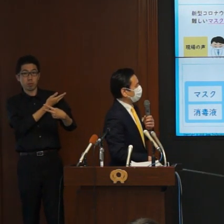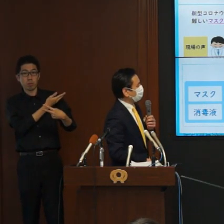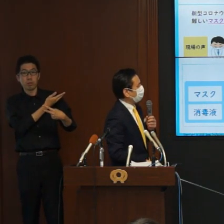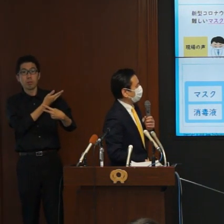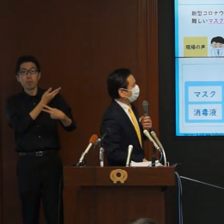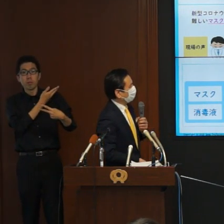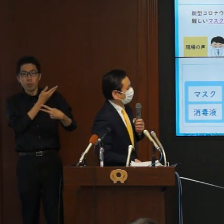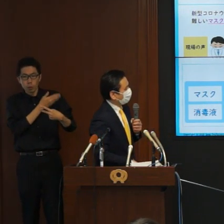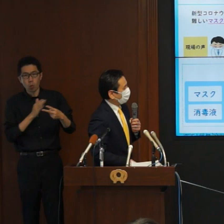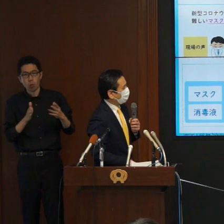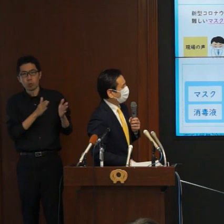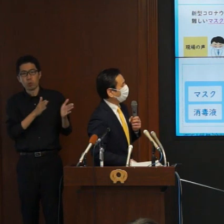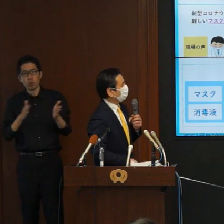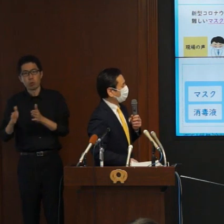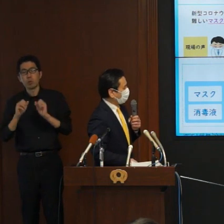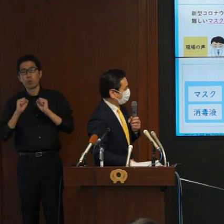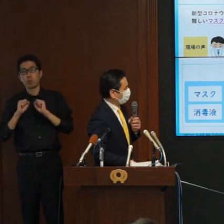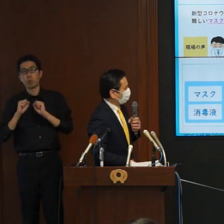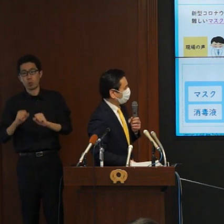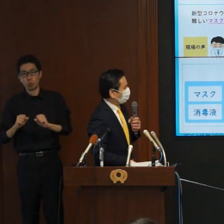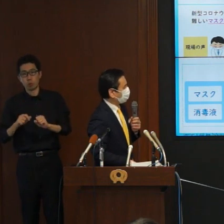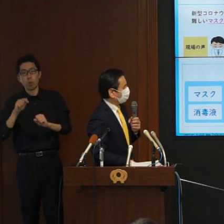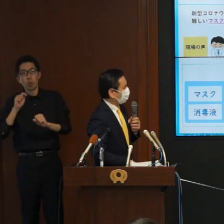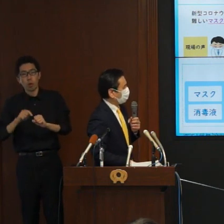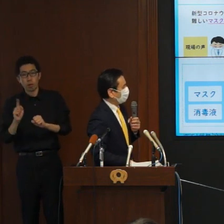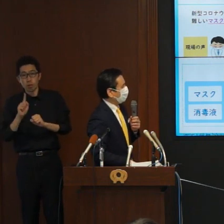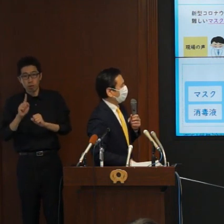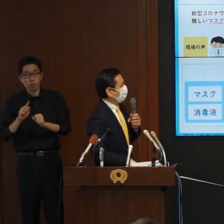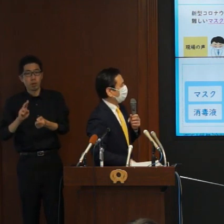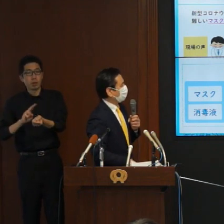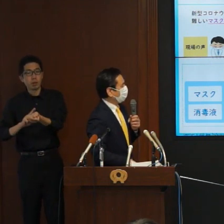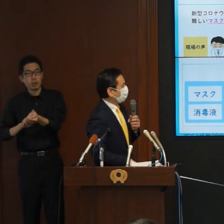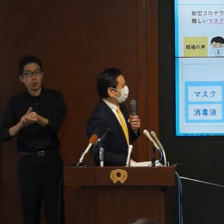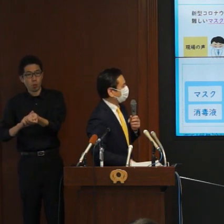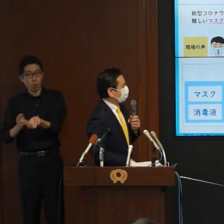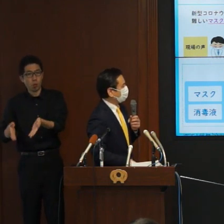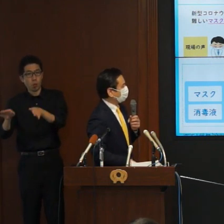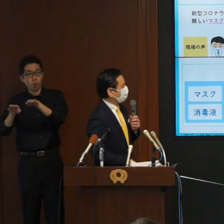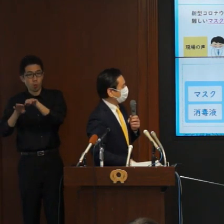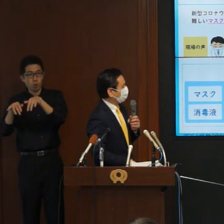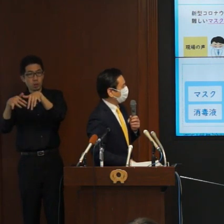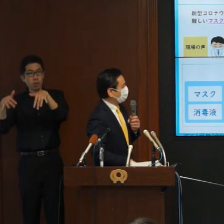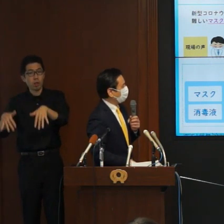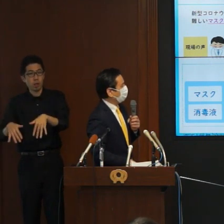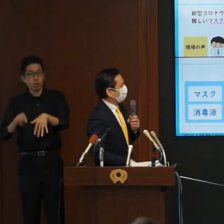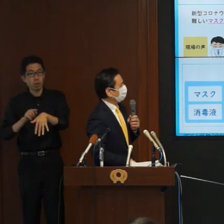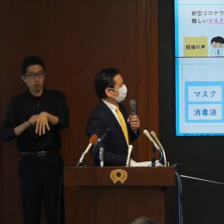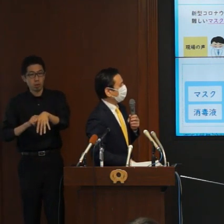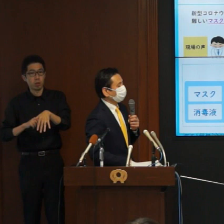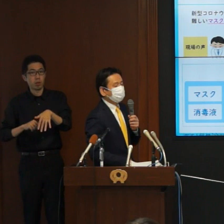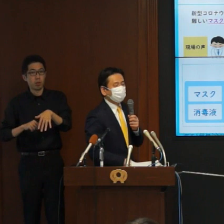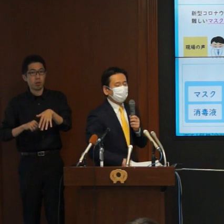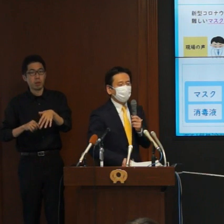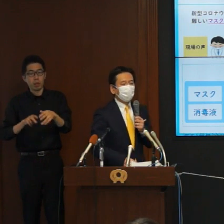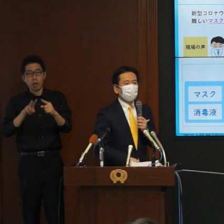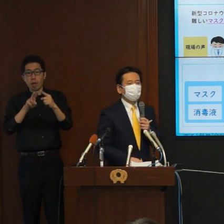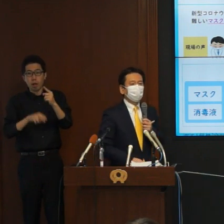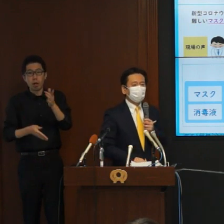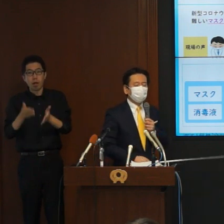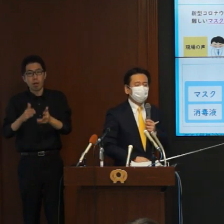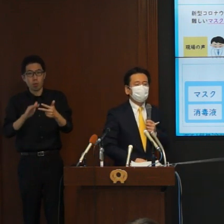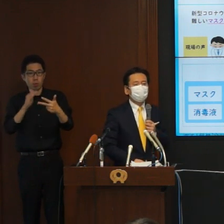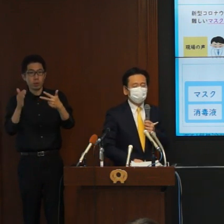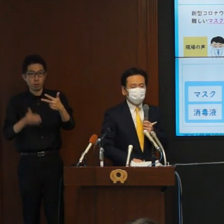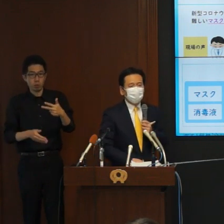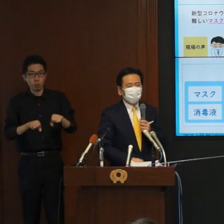ていただきまして、医療機関そして、これからますます気をつけなければいけない介護施設や